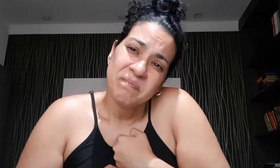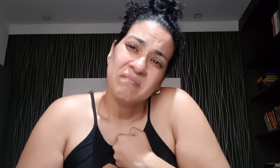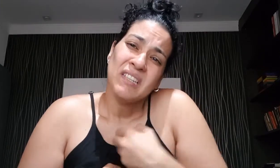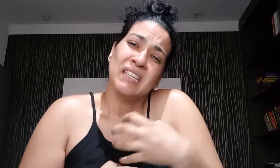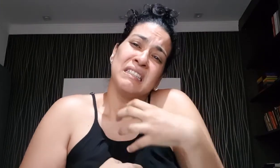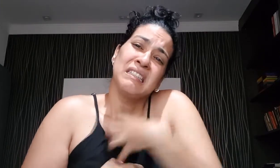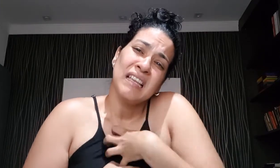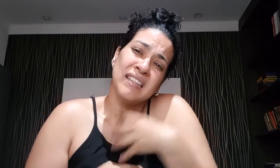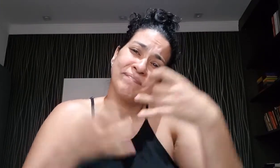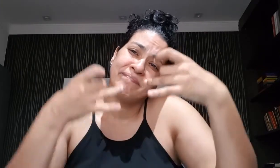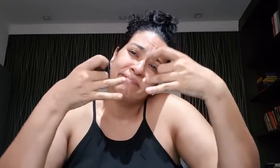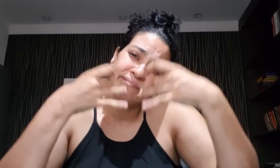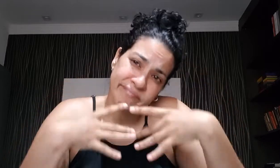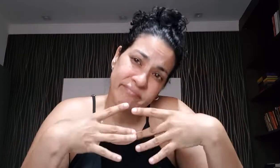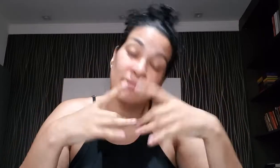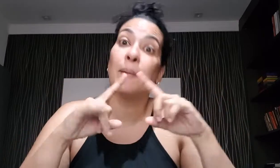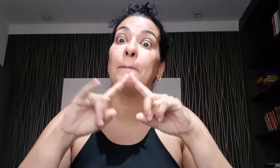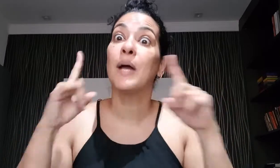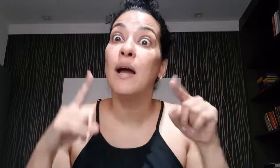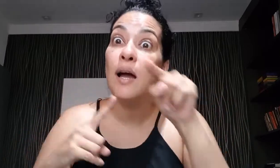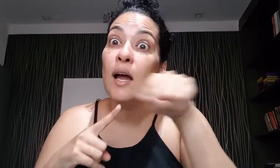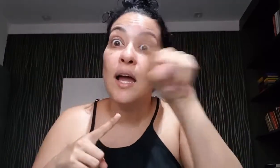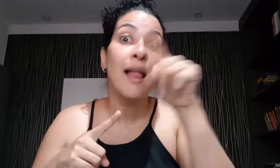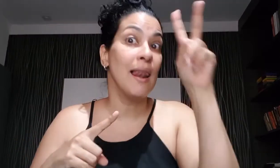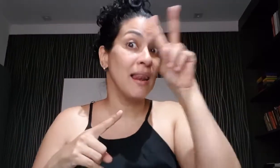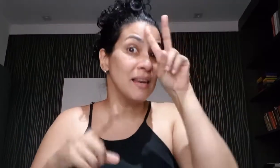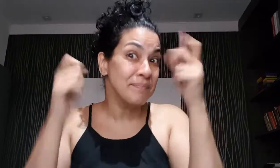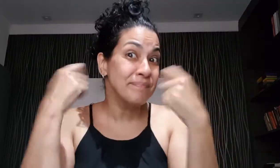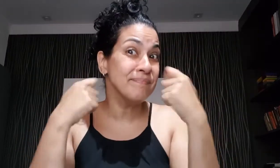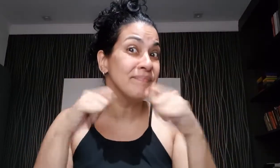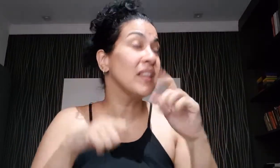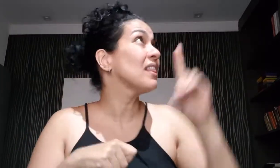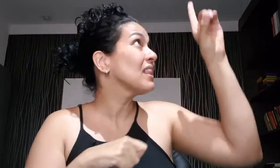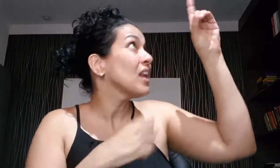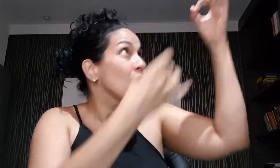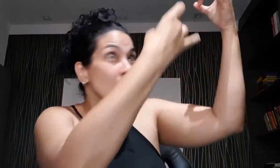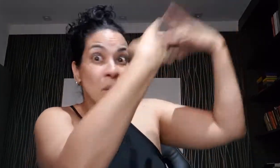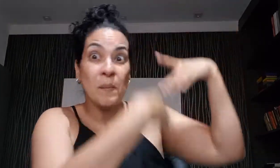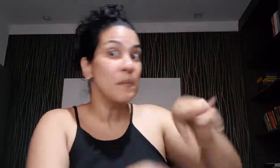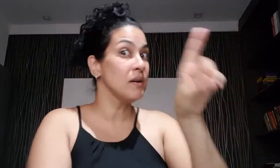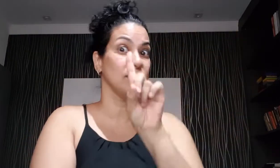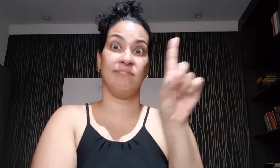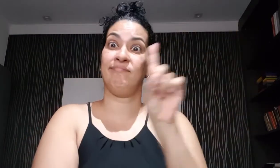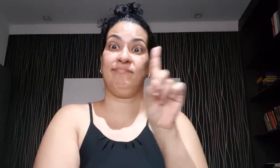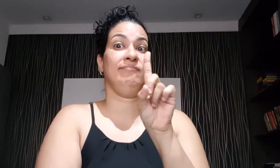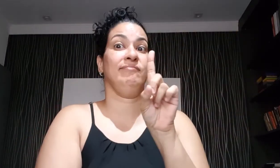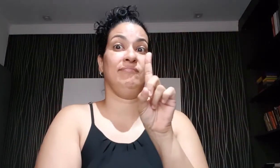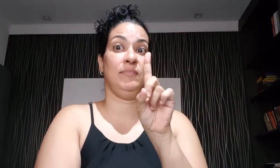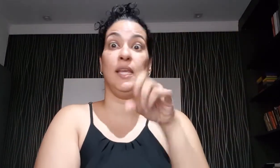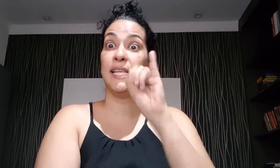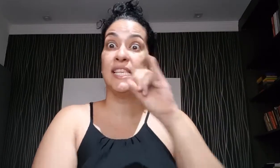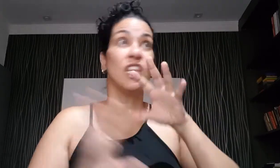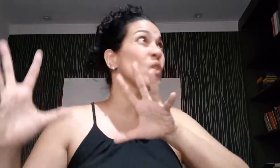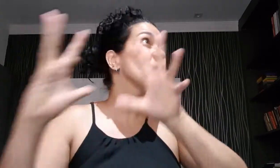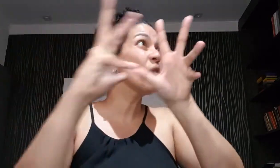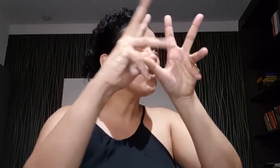te deixou. Deus não te abandonou. Ainda que todos se esqueçam de você, Deus não se